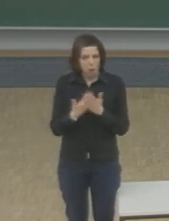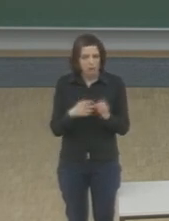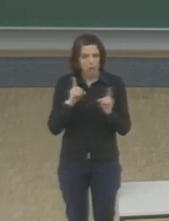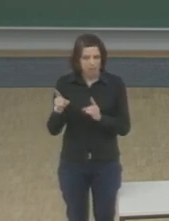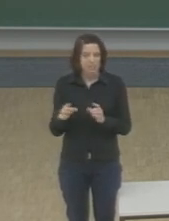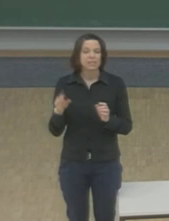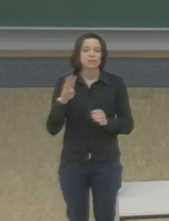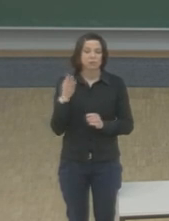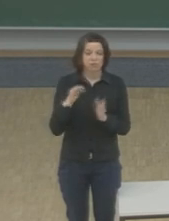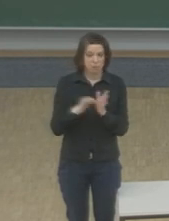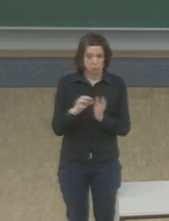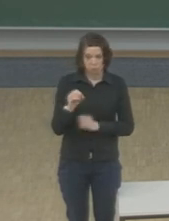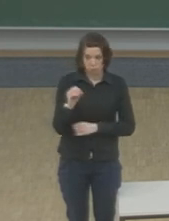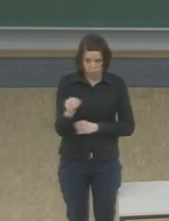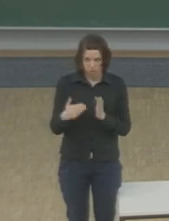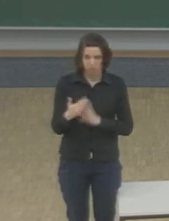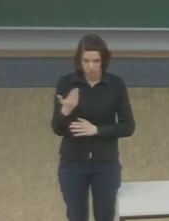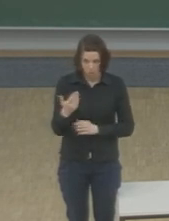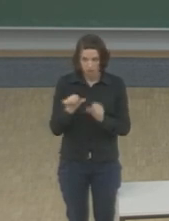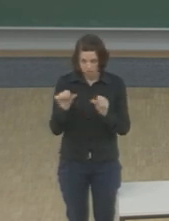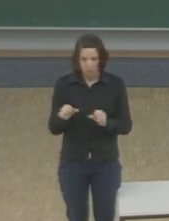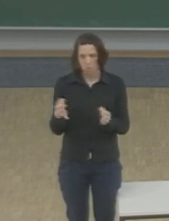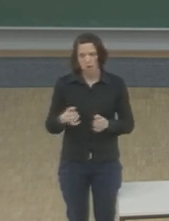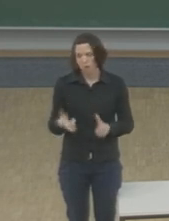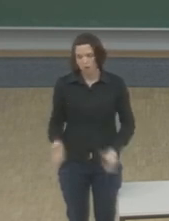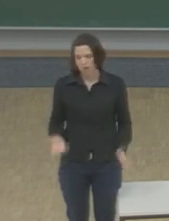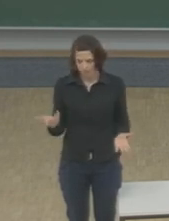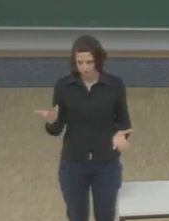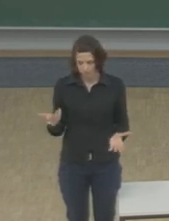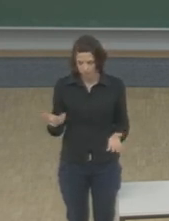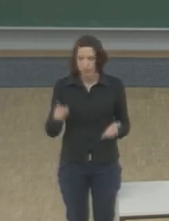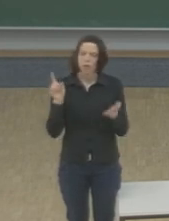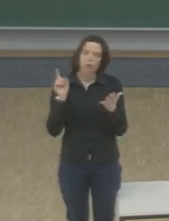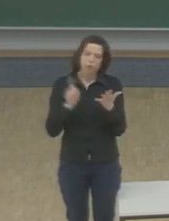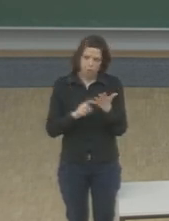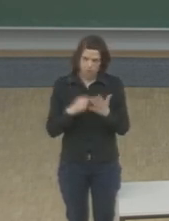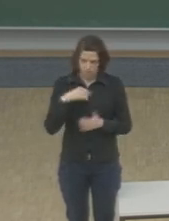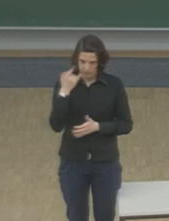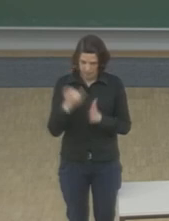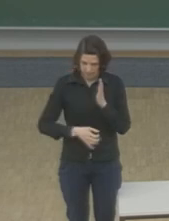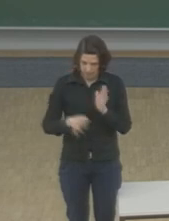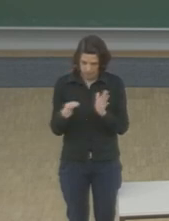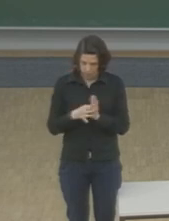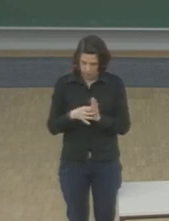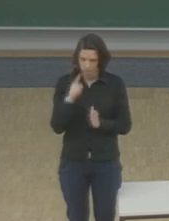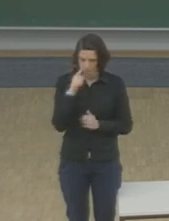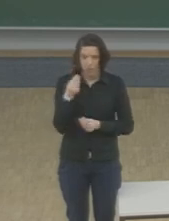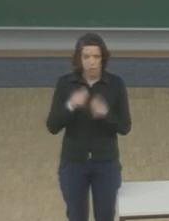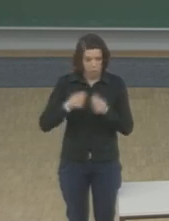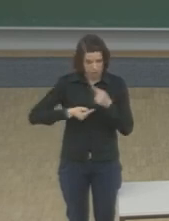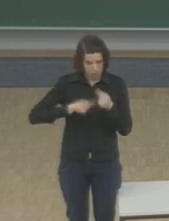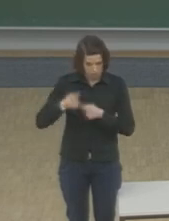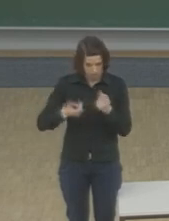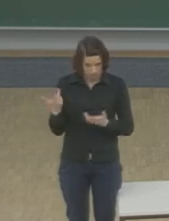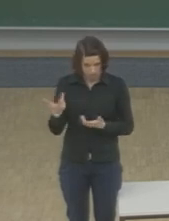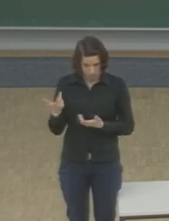wirklich keiner. Fünftens und letztens. ernsthaft an Professionalisierung von